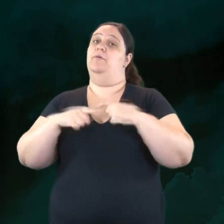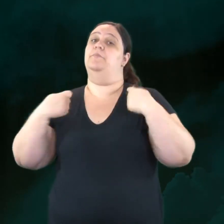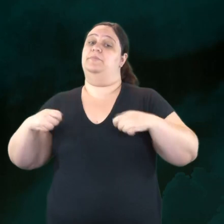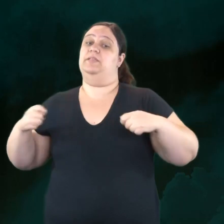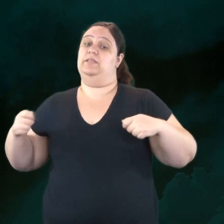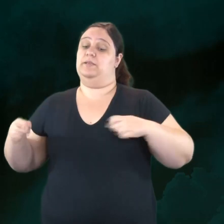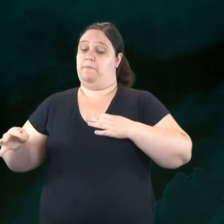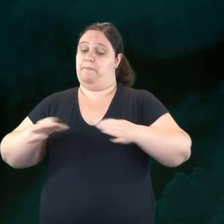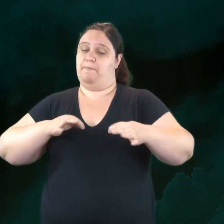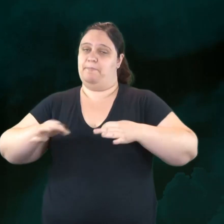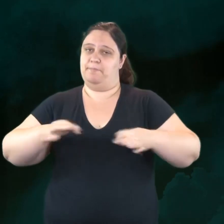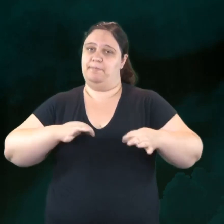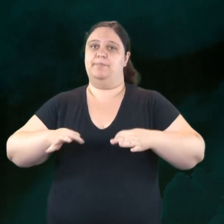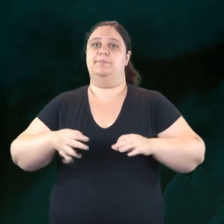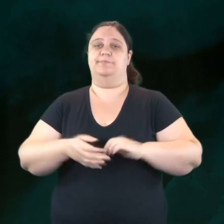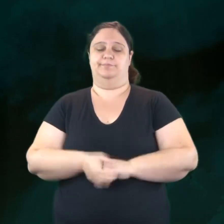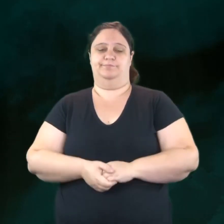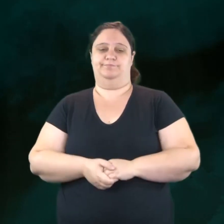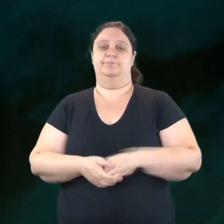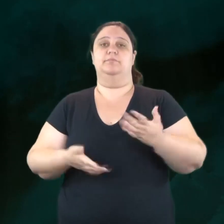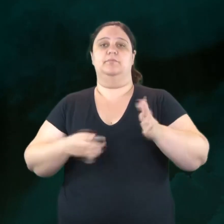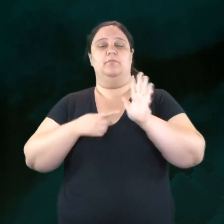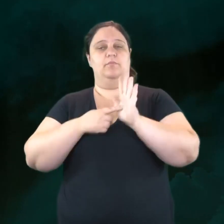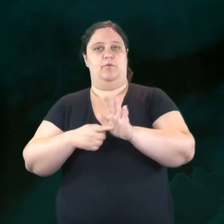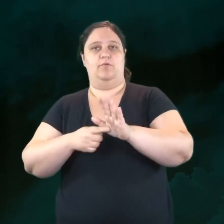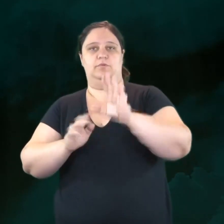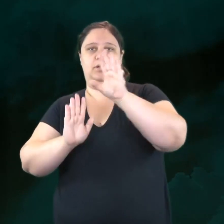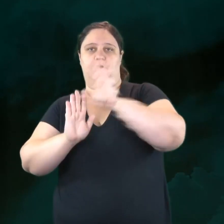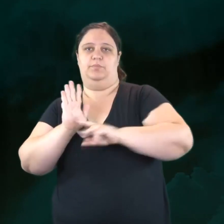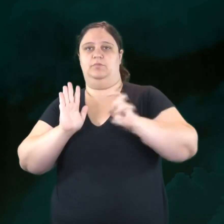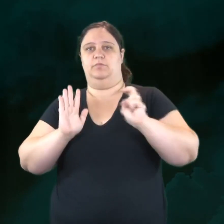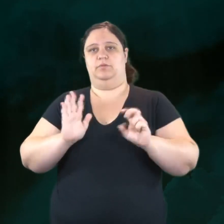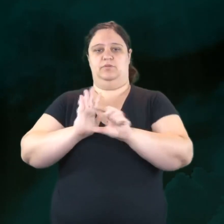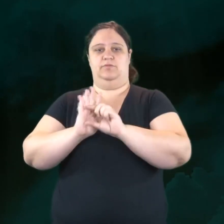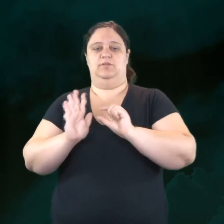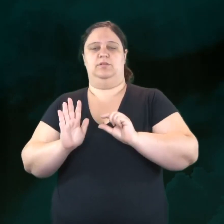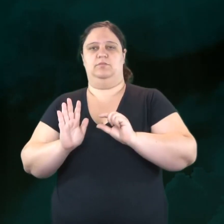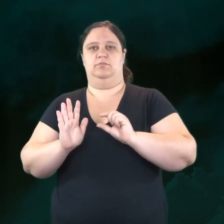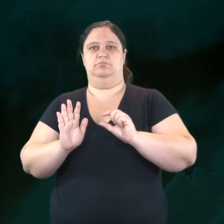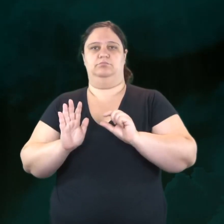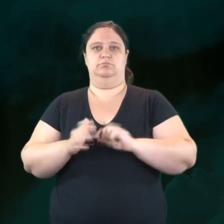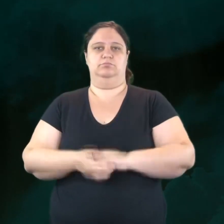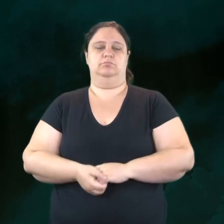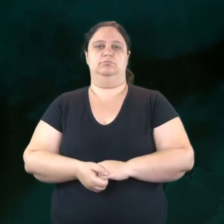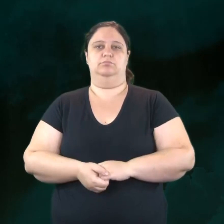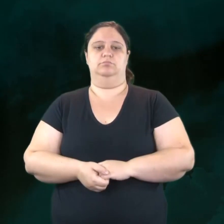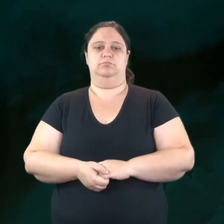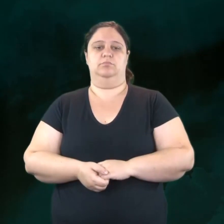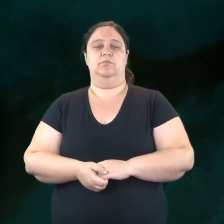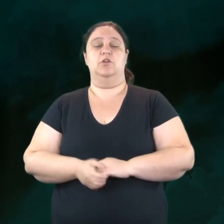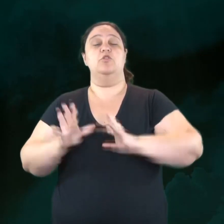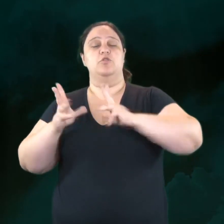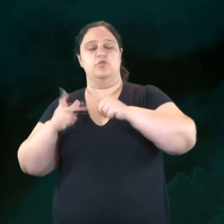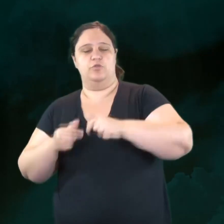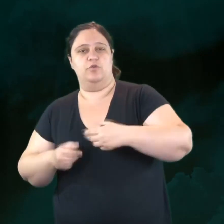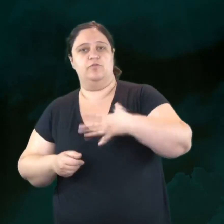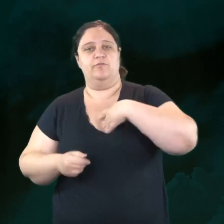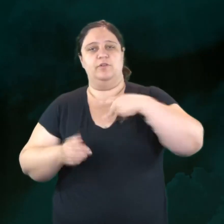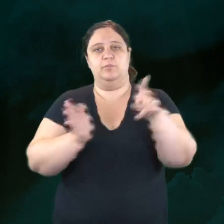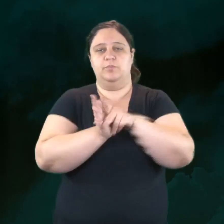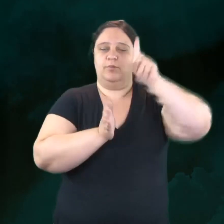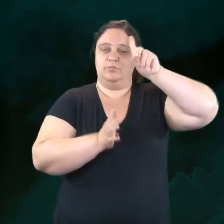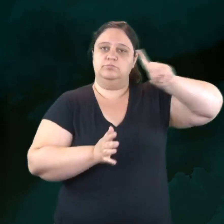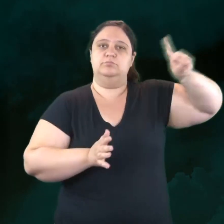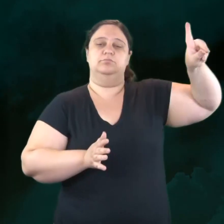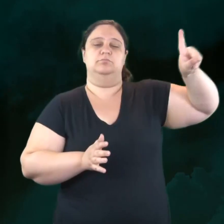fala, né, versículo 5, capítulo 5, versículo 1. Porquanto vós todos sois filhos da luz, filhos do dia, nós